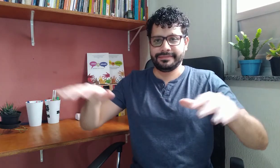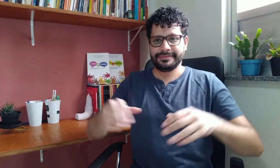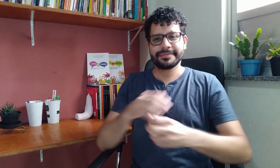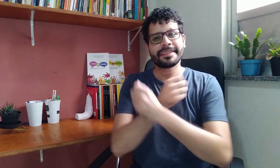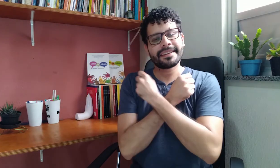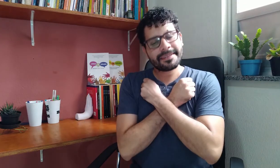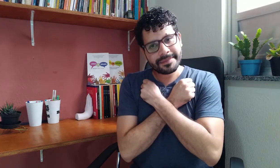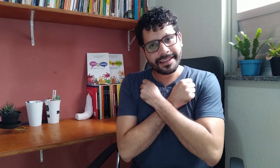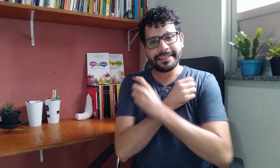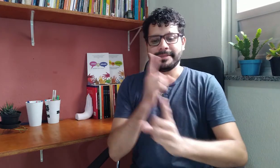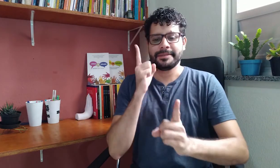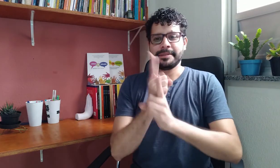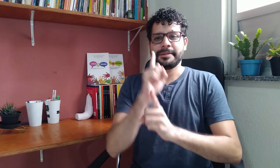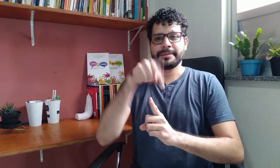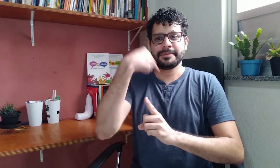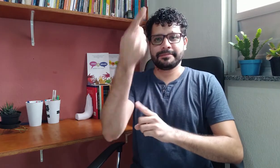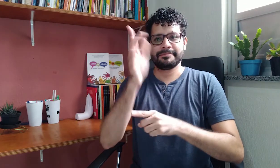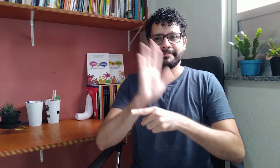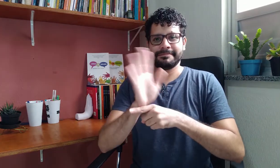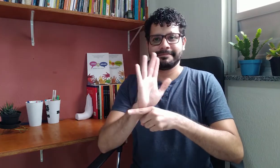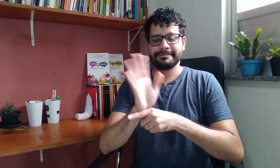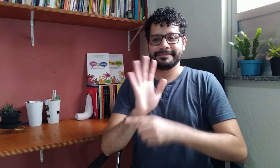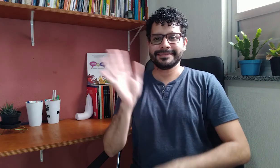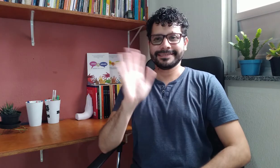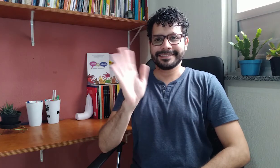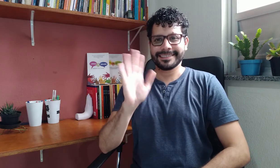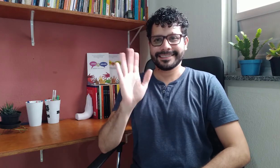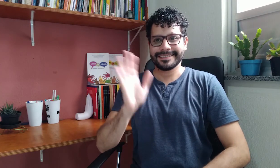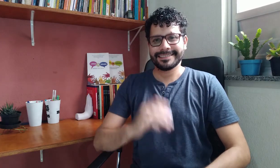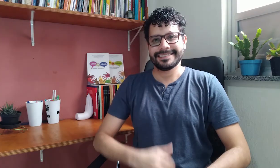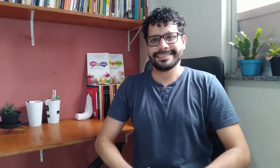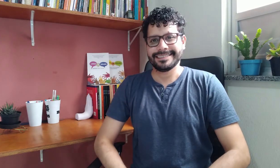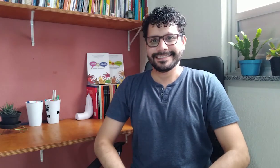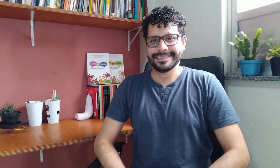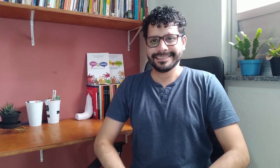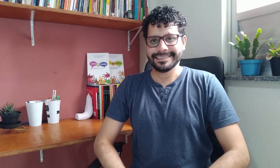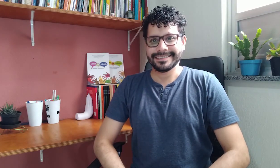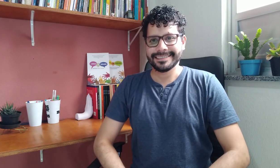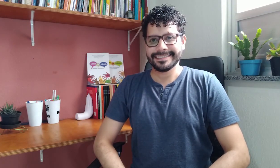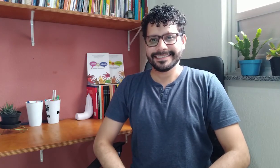seus amigos. Abraços, nos vemos no próximo vídeo. Até lá!